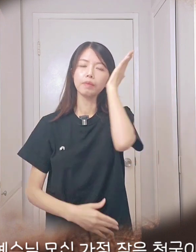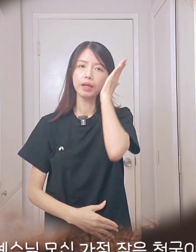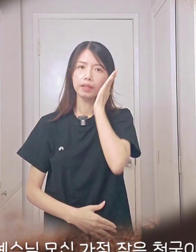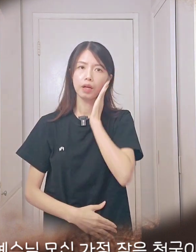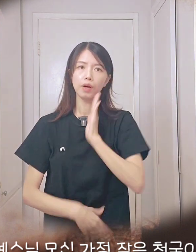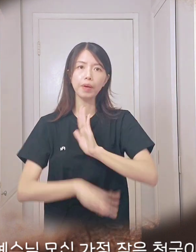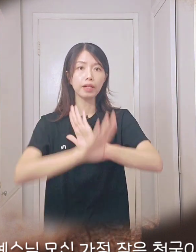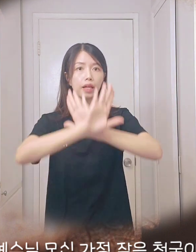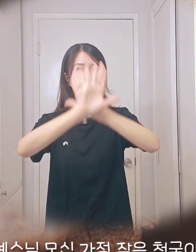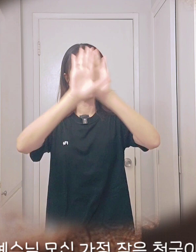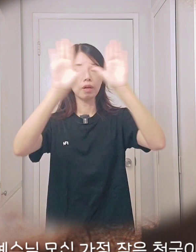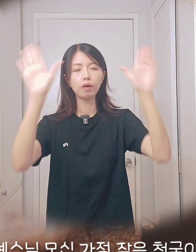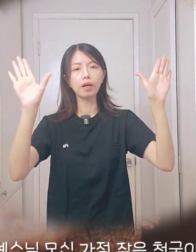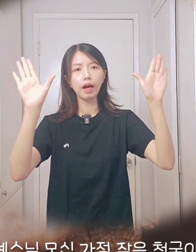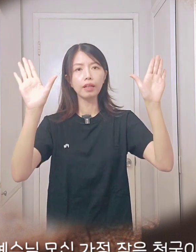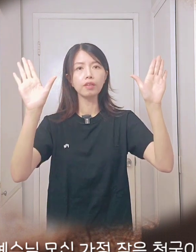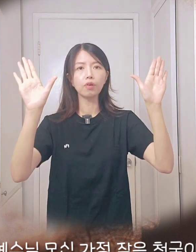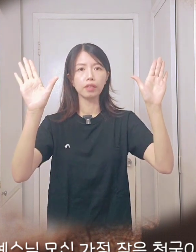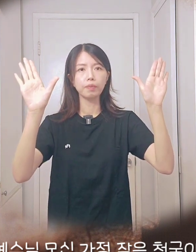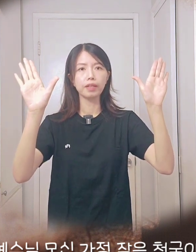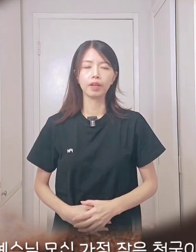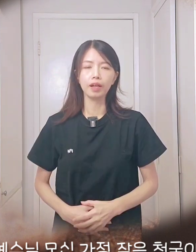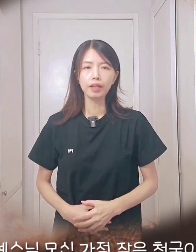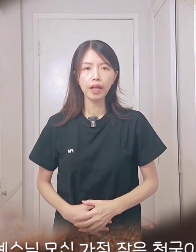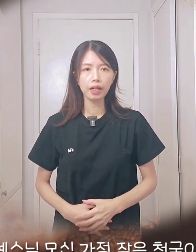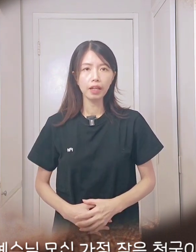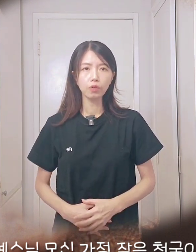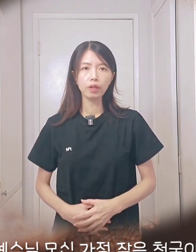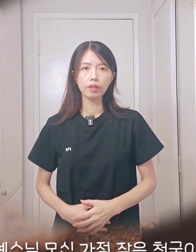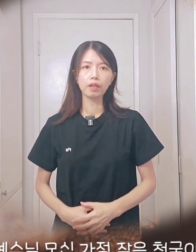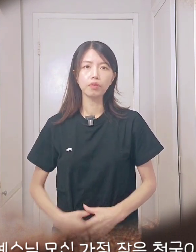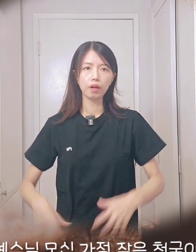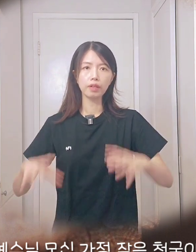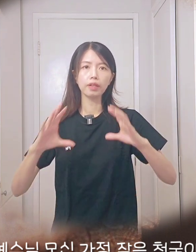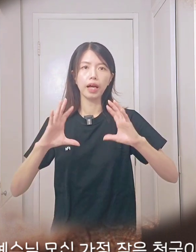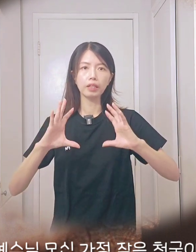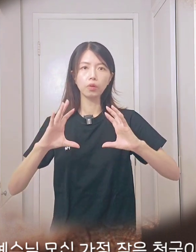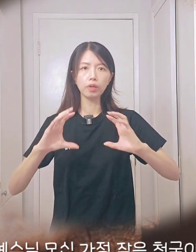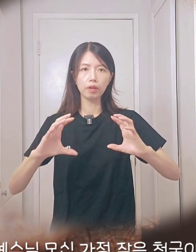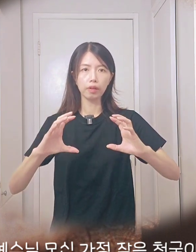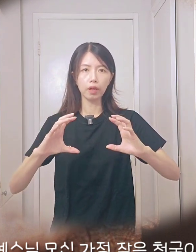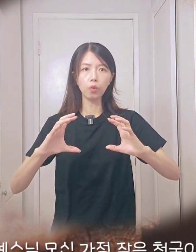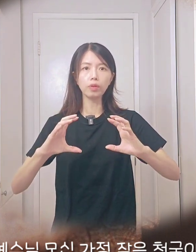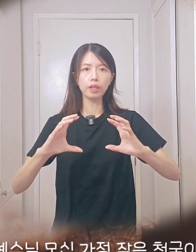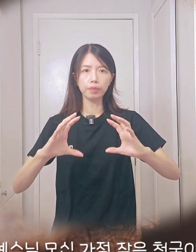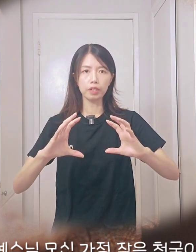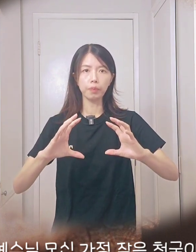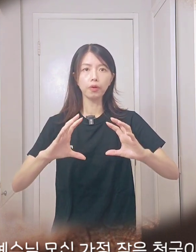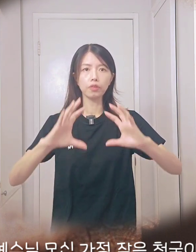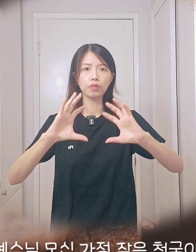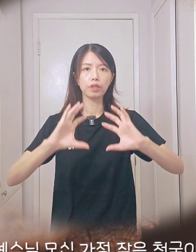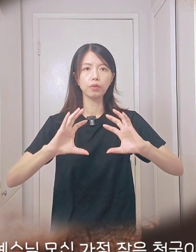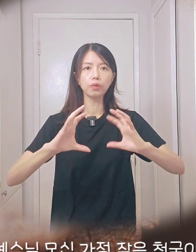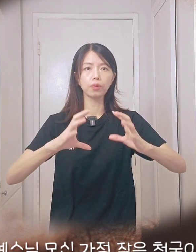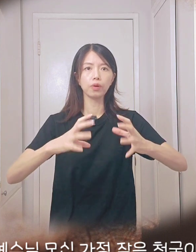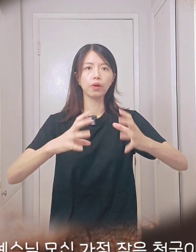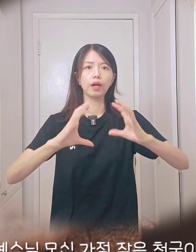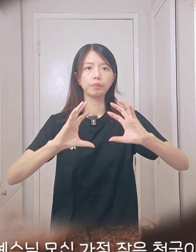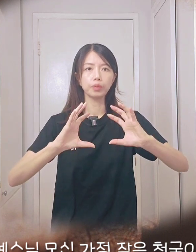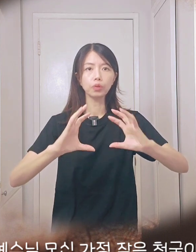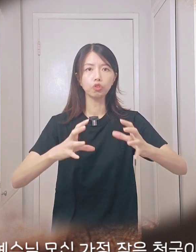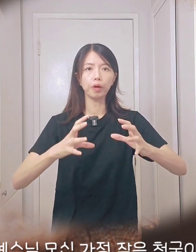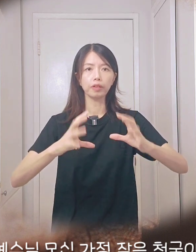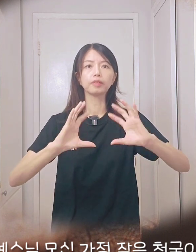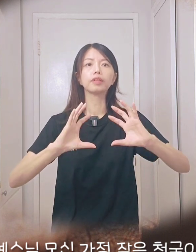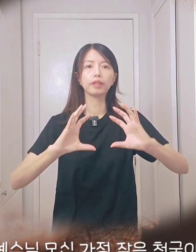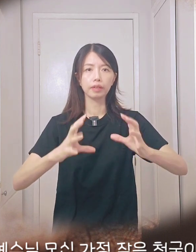됩니다. 파랗다와 밝다 앞에서 하늘 수어가 됩니다. 나라라고 한 뜻의 수어는 양손을 이렇게 공을 잡듯이 표현해 주시고